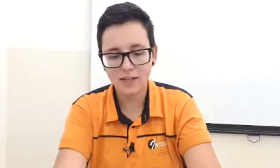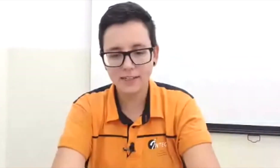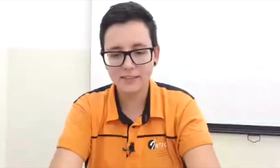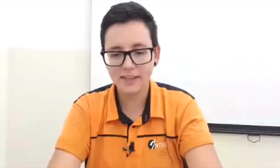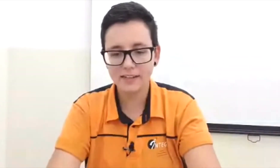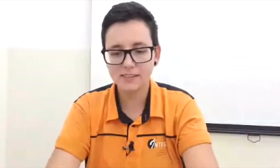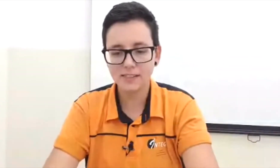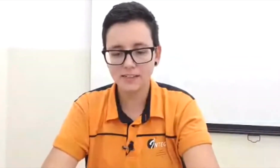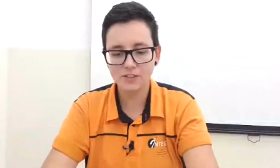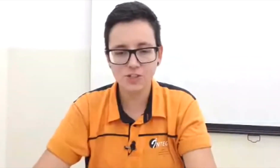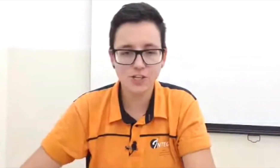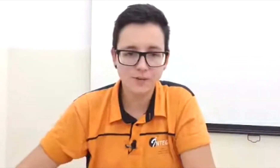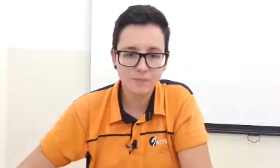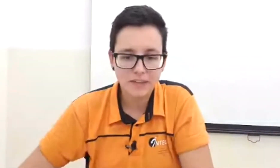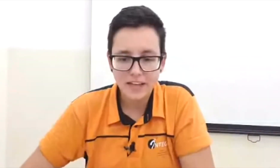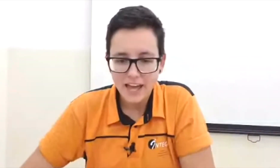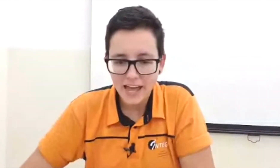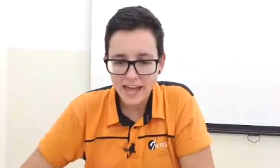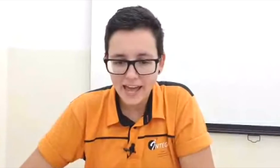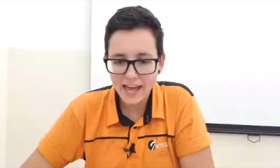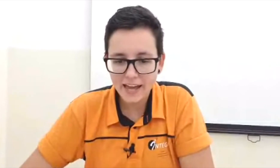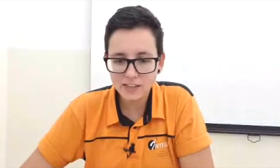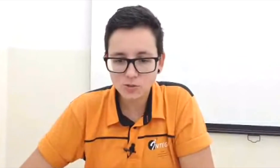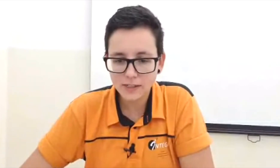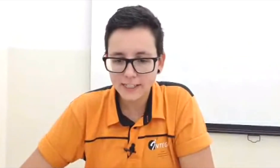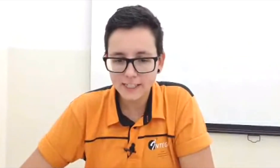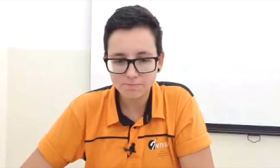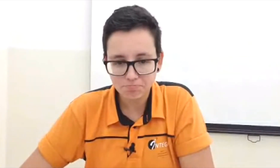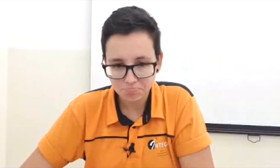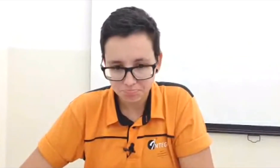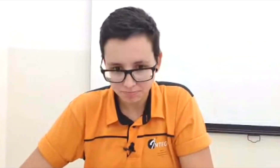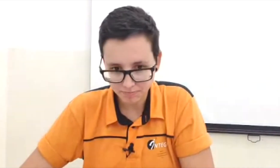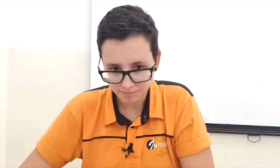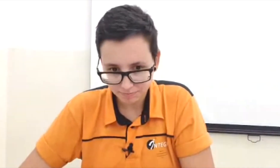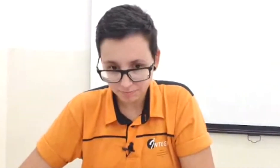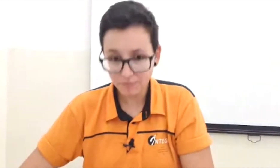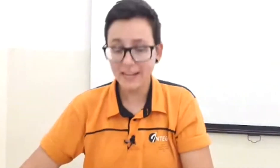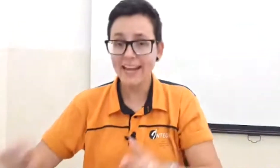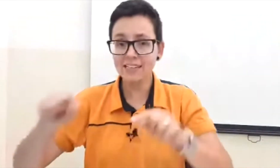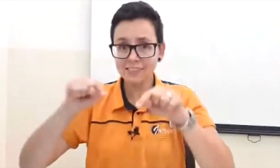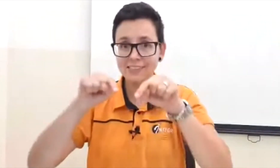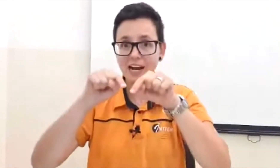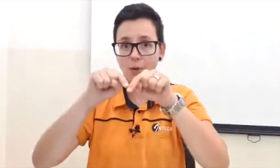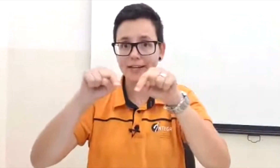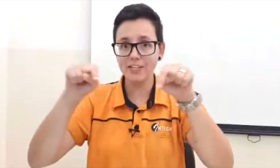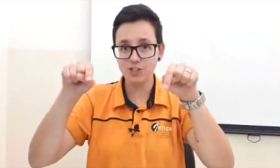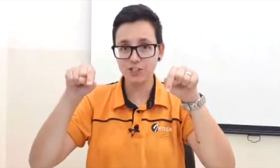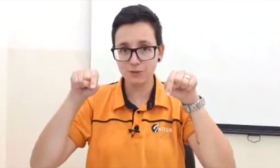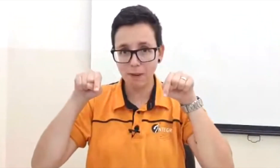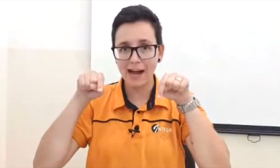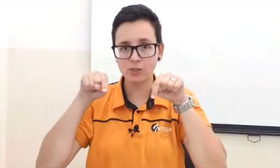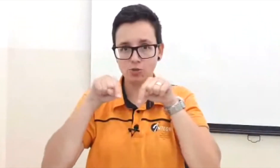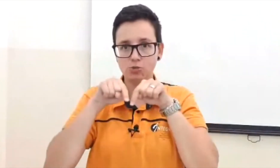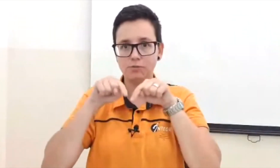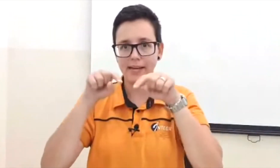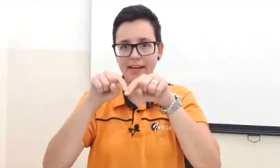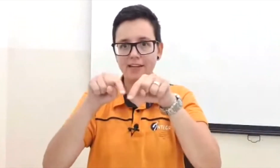que interessante isso aqui. Esse sinal aqui de espaço, né,